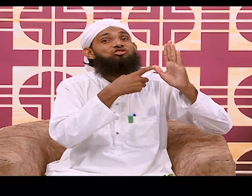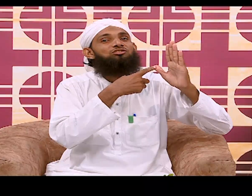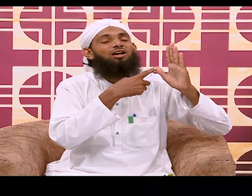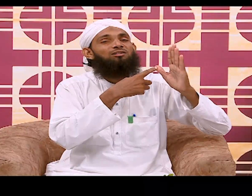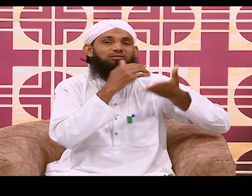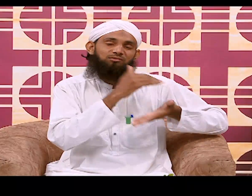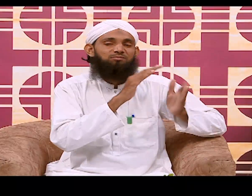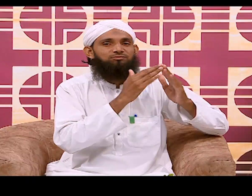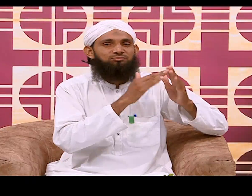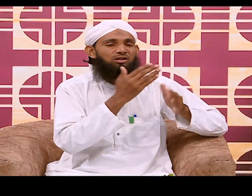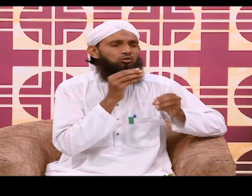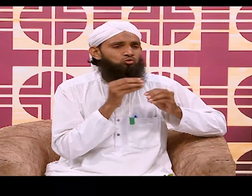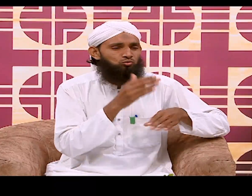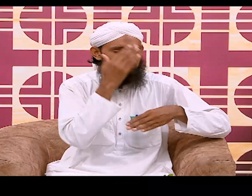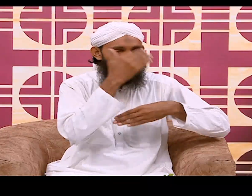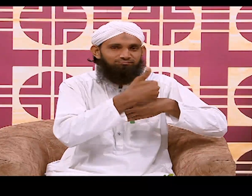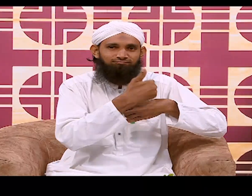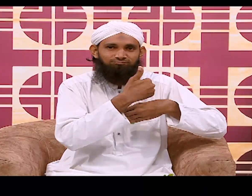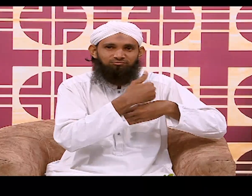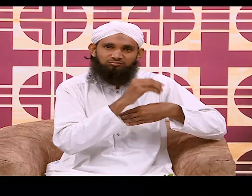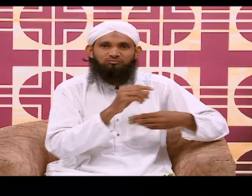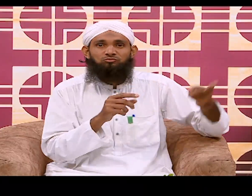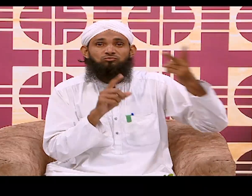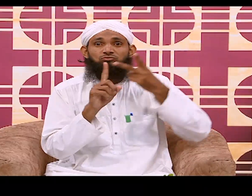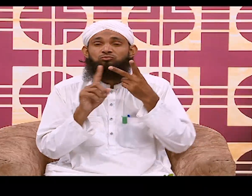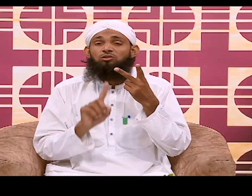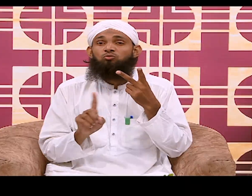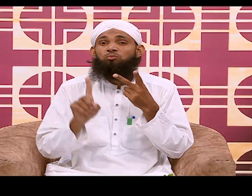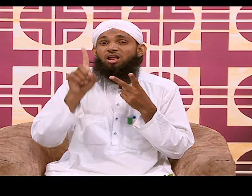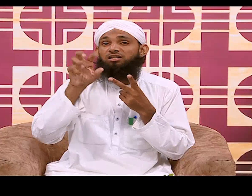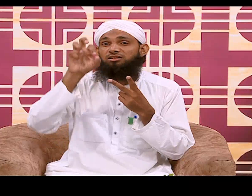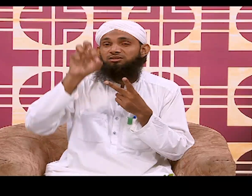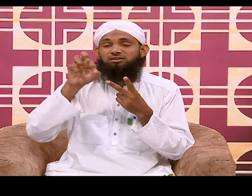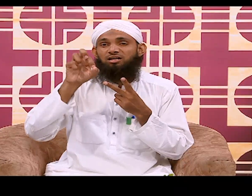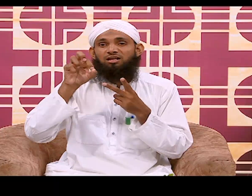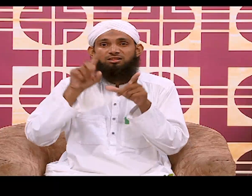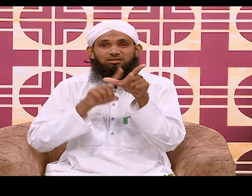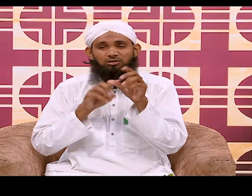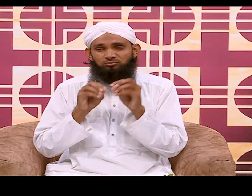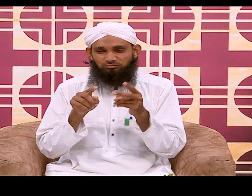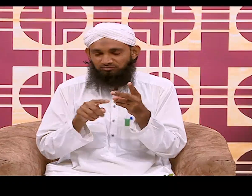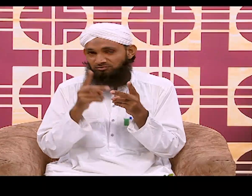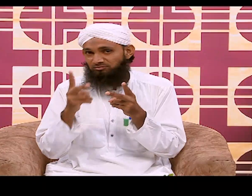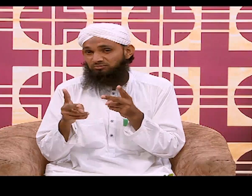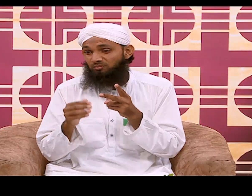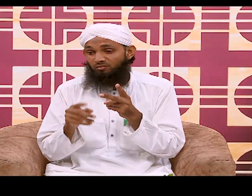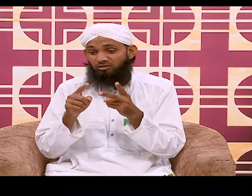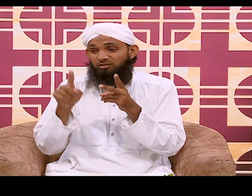ابتدائی تعلیم حاصل کی۔ دوسرا حصہ 18 سال کی عمر سے لے کر 51 سال کی عمر مبارک تک، یہ